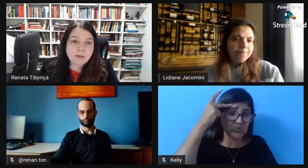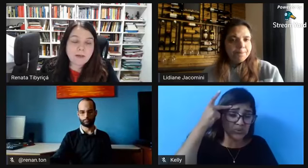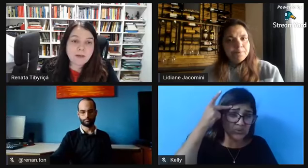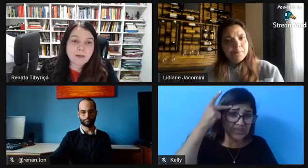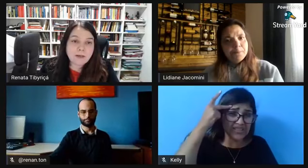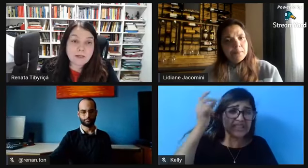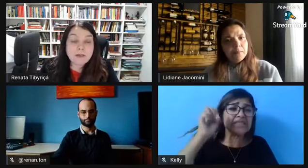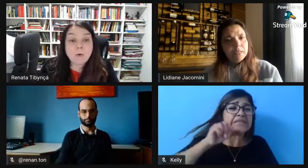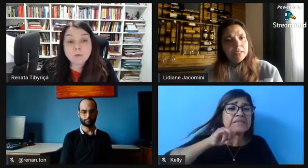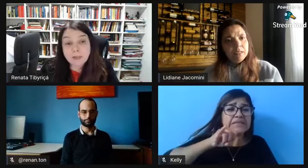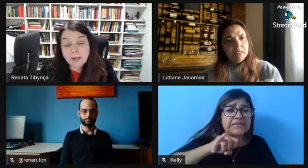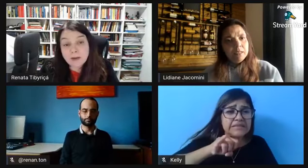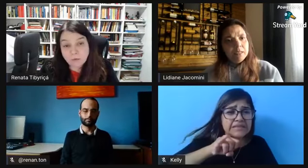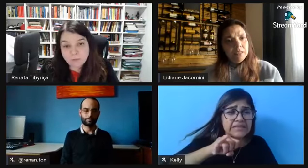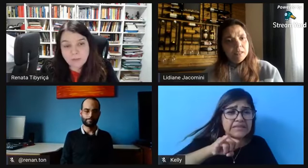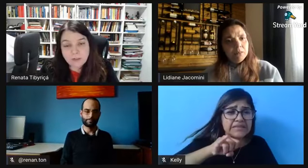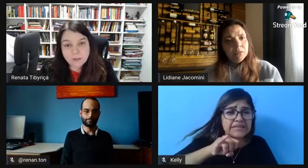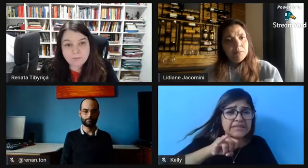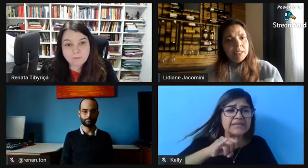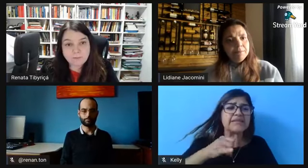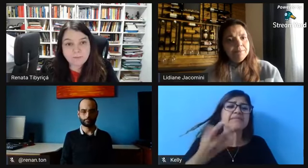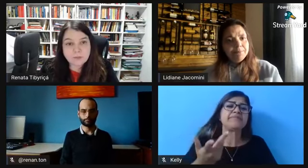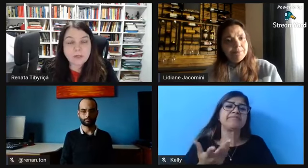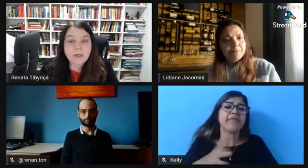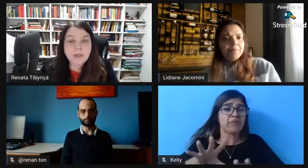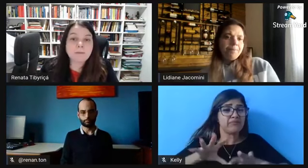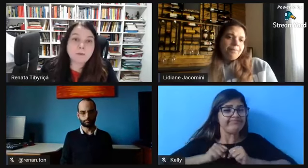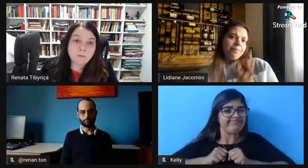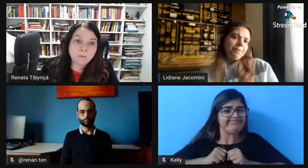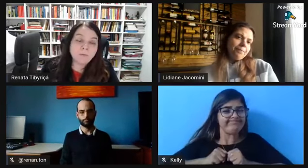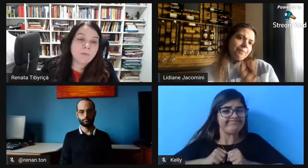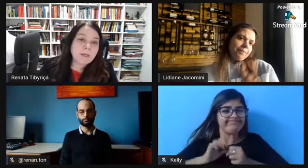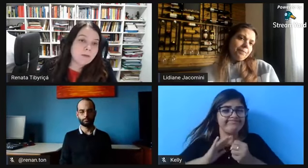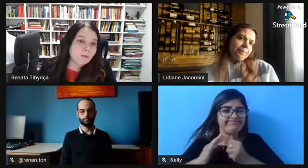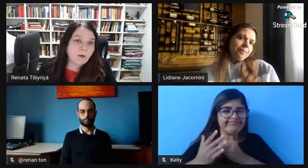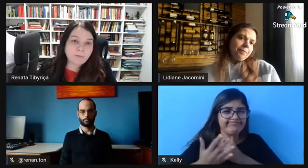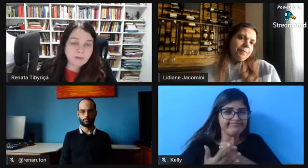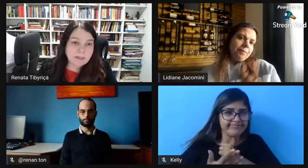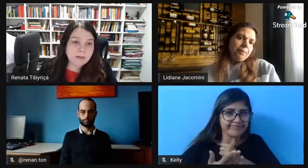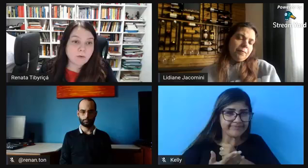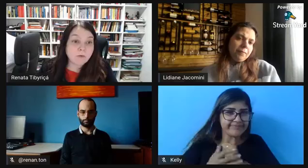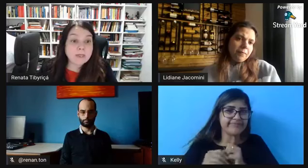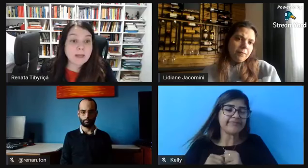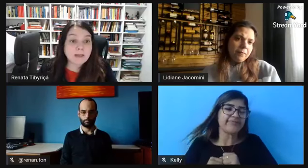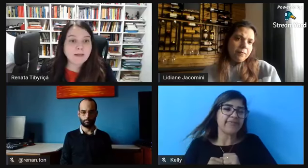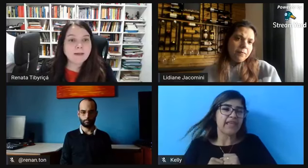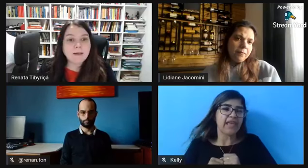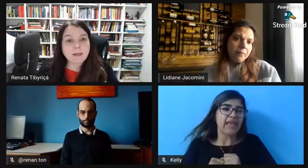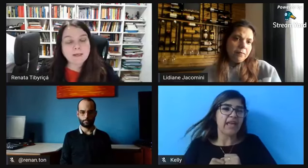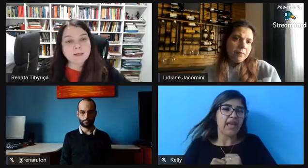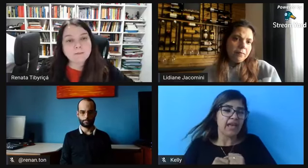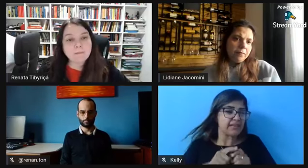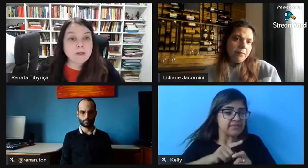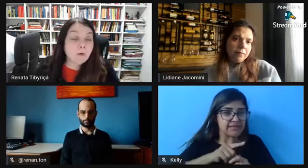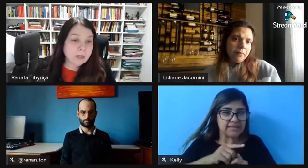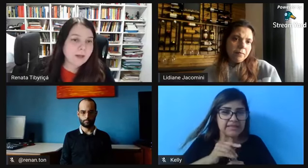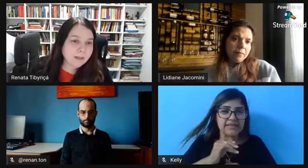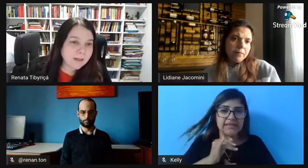repente, ele contrai a COVID, o filho ou a filha conseguem